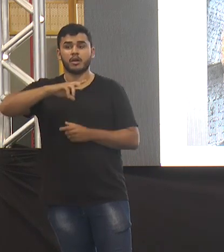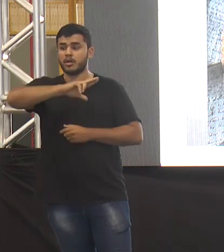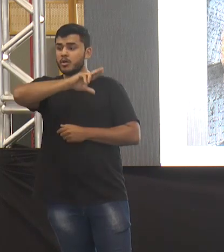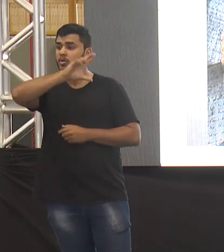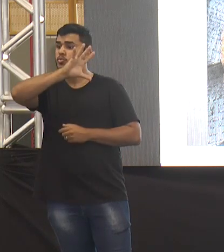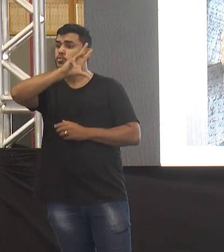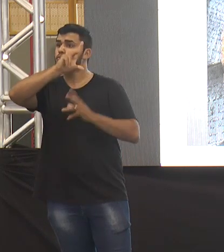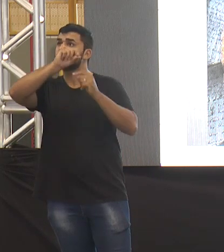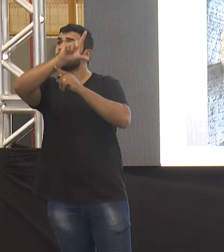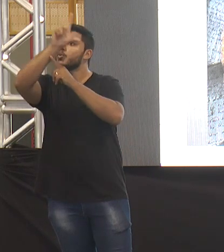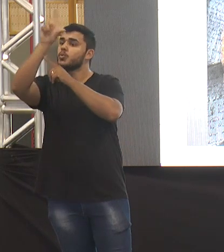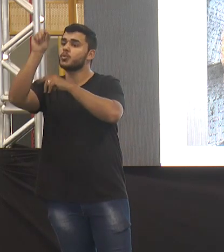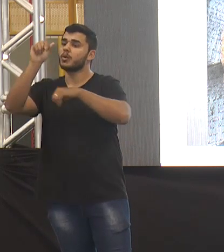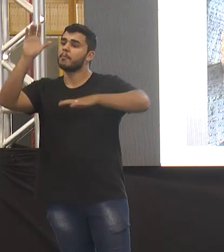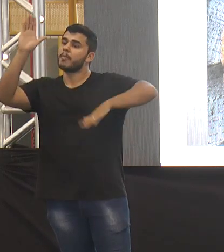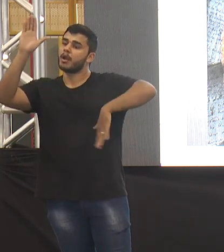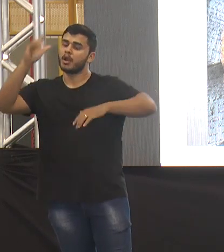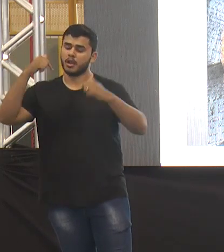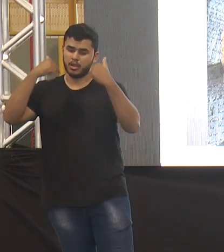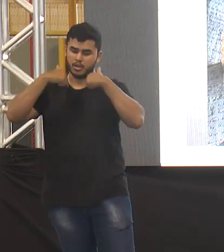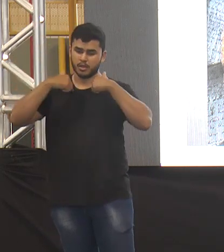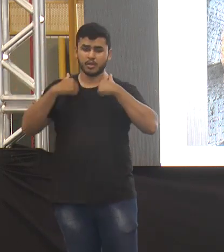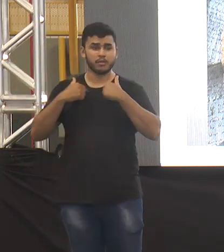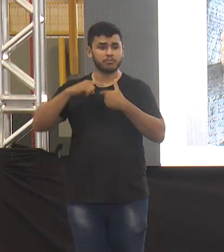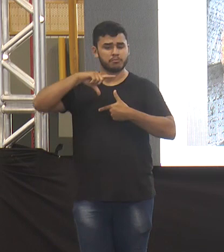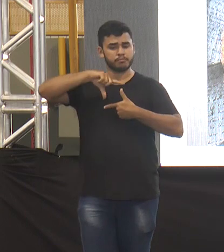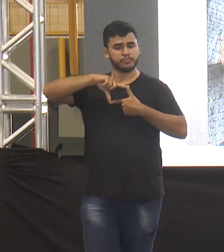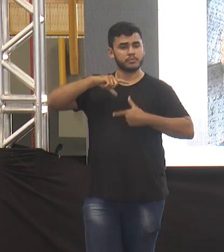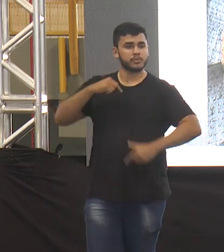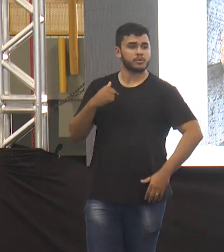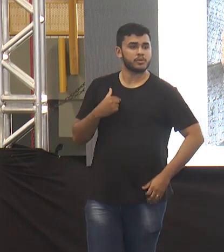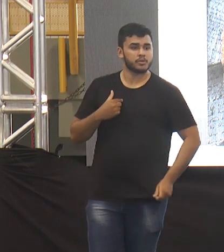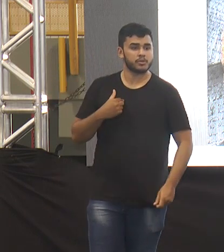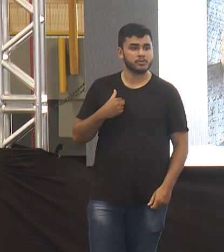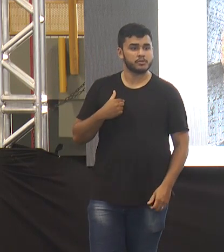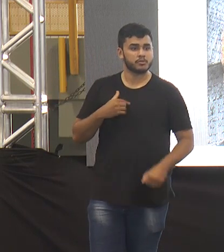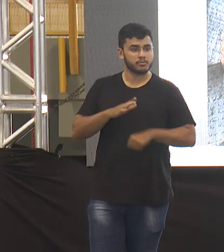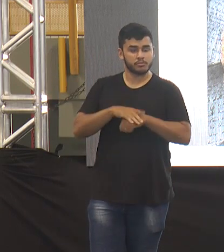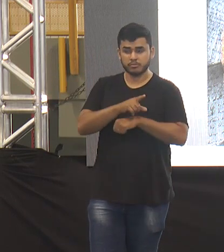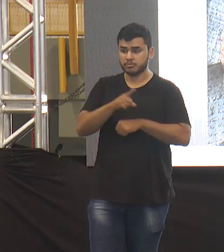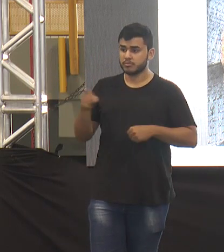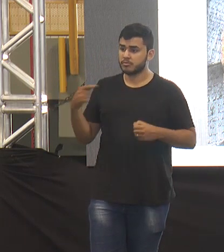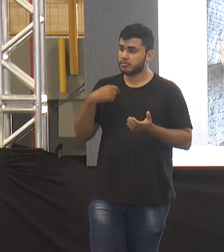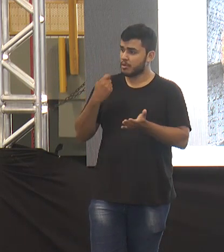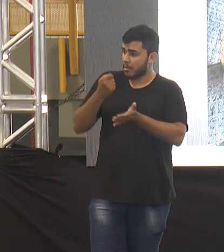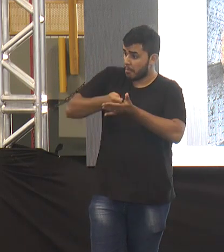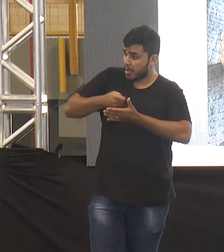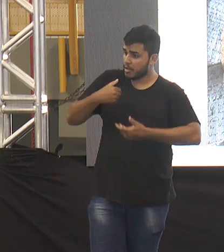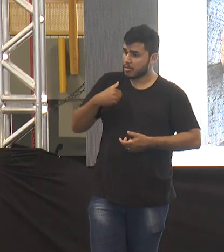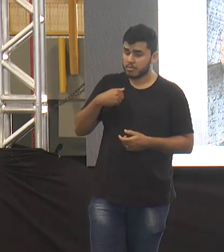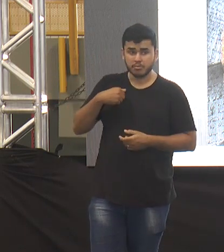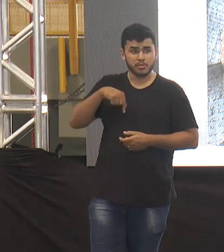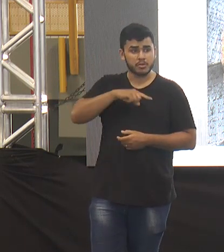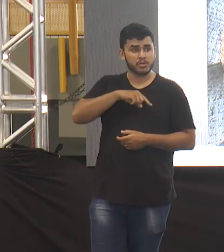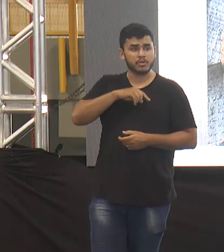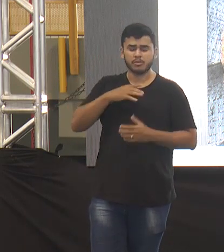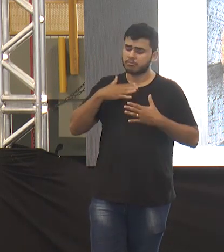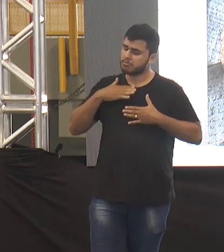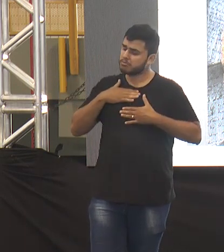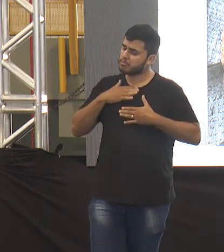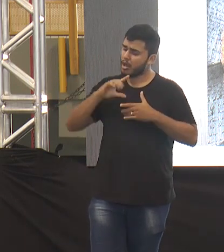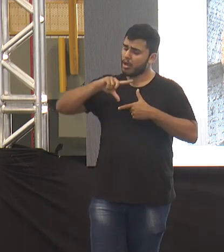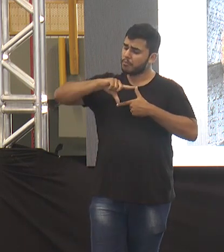só eu não. Ah, tu é muito careta. Sou. Mas você paga minhas contas? Não, então deixa eu aqui com a